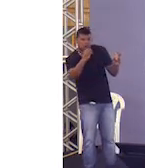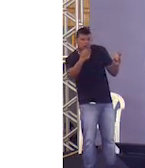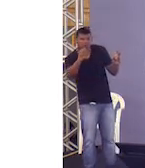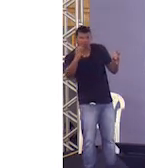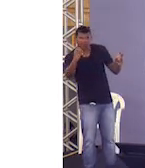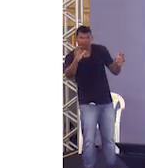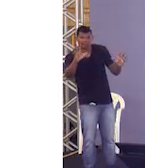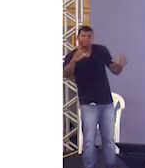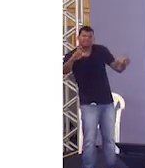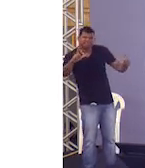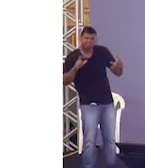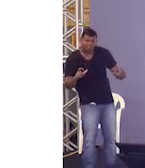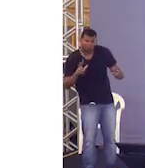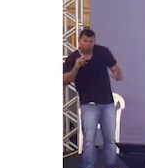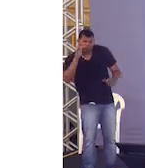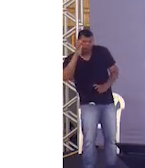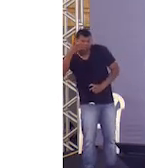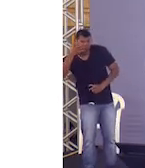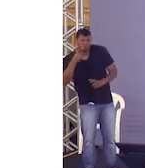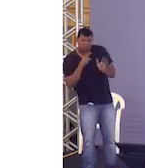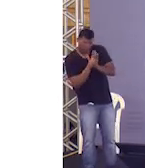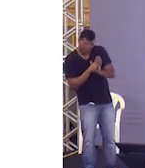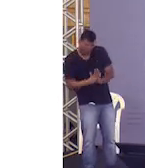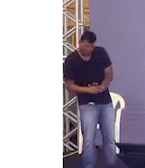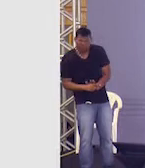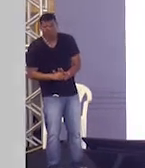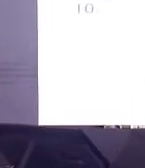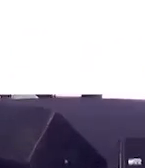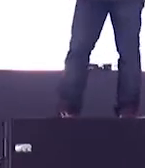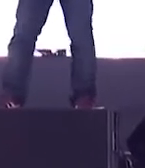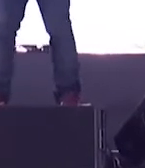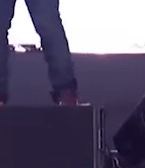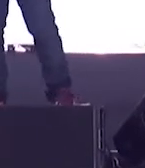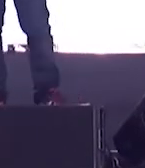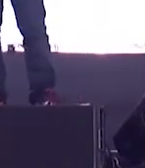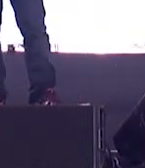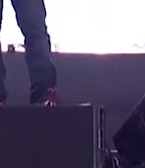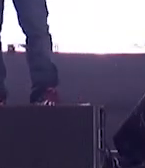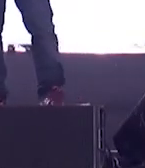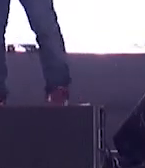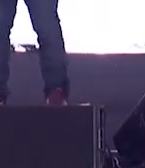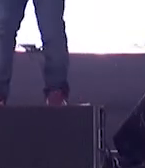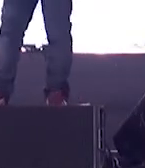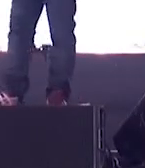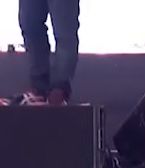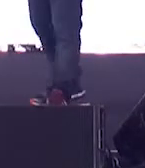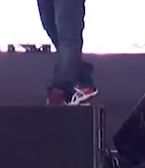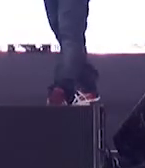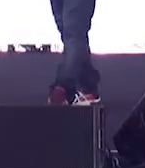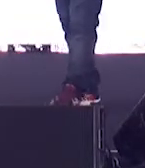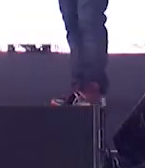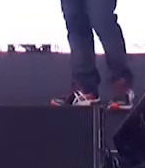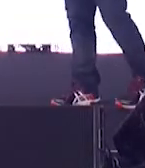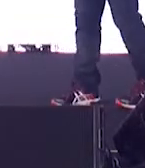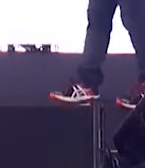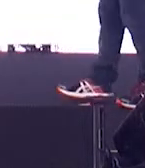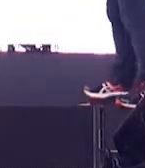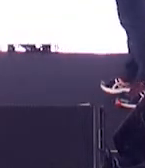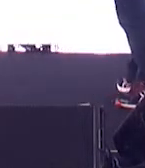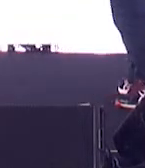e 10. Sempre tem que ser um valor entre 1 e 10. Por exemplo, ó gente,